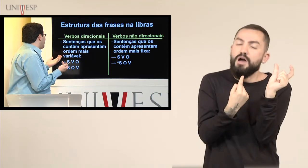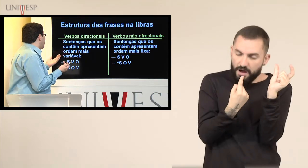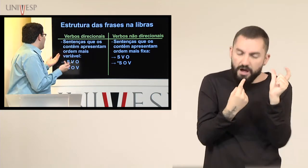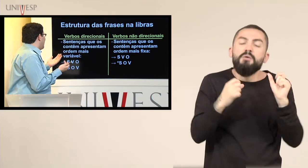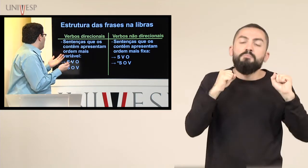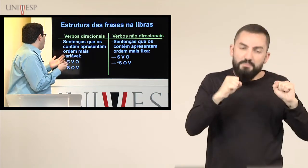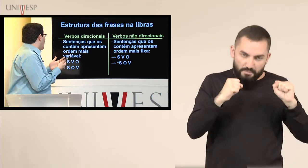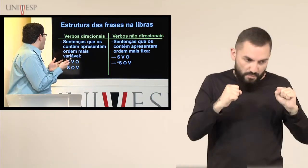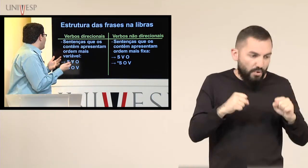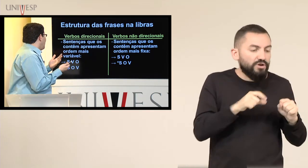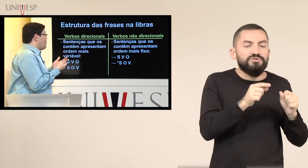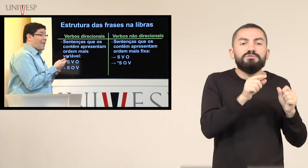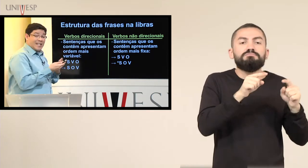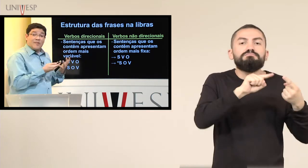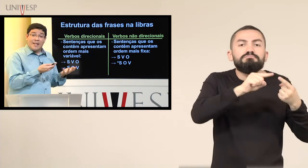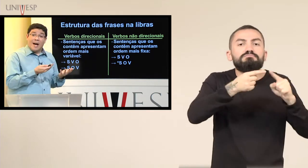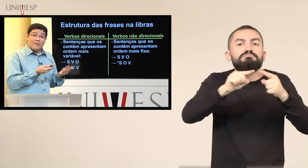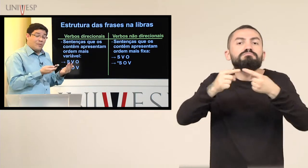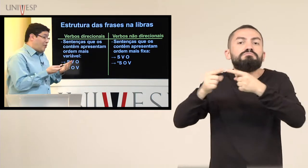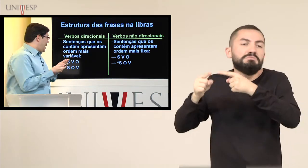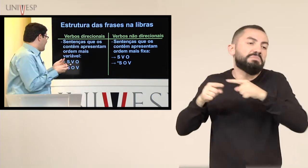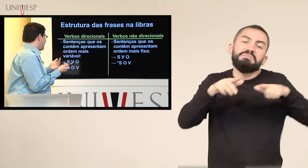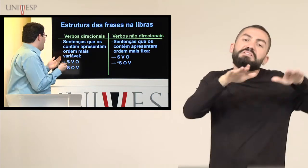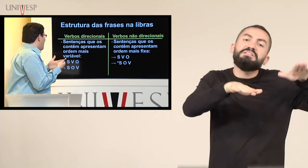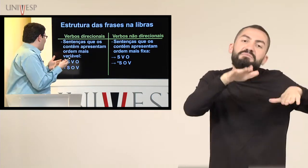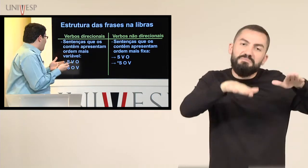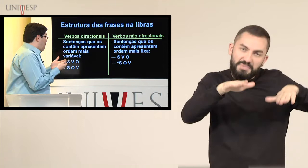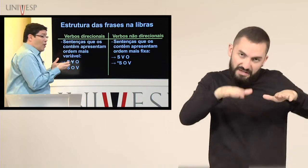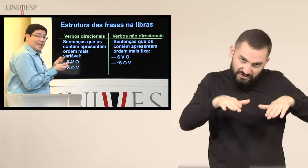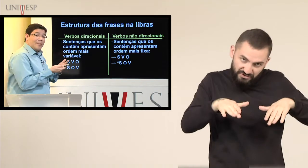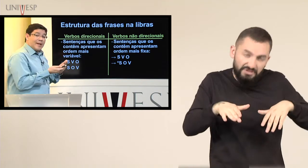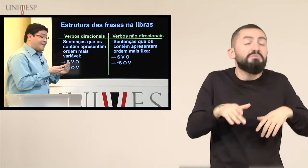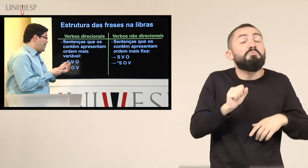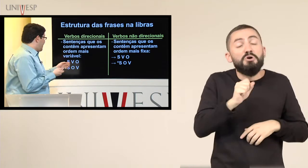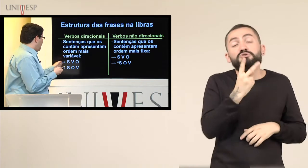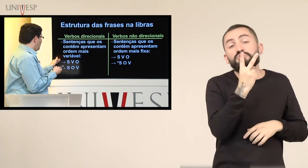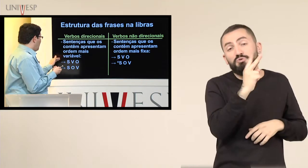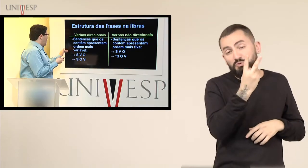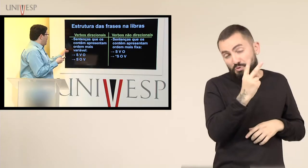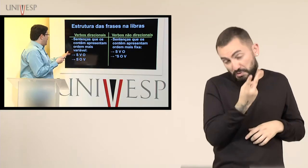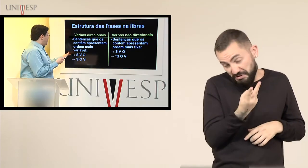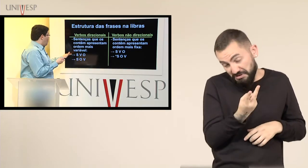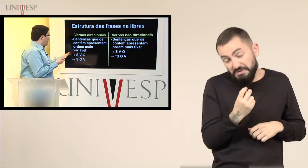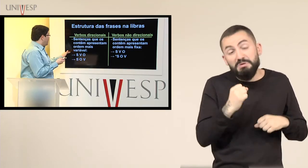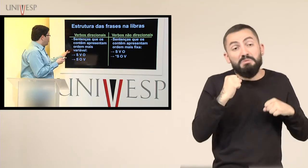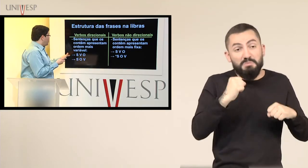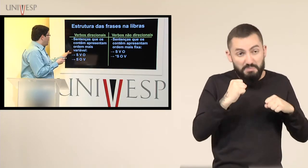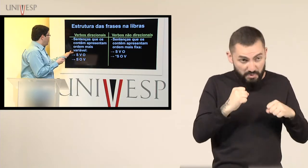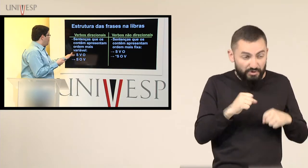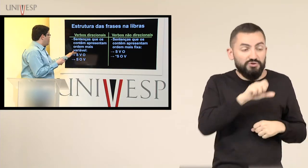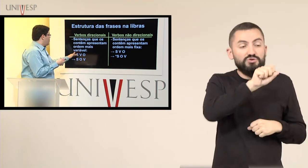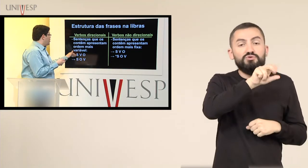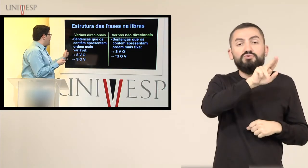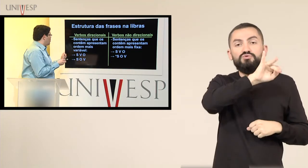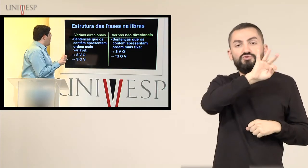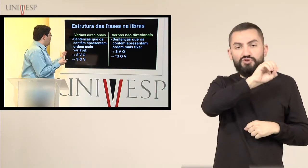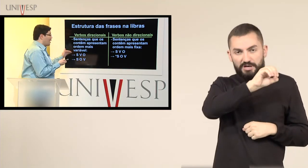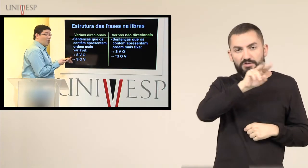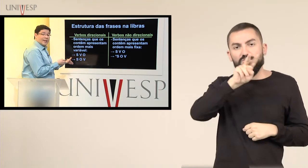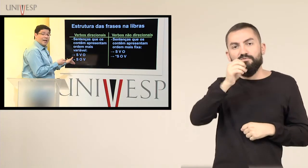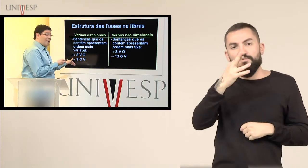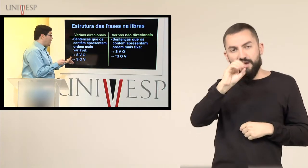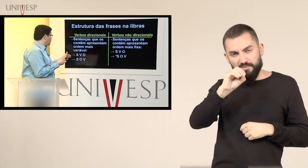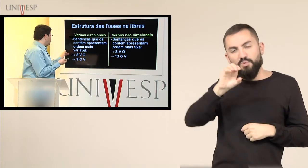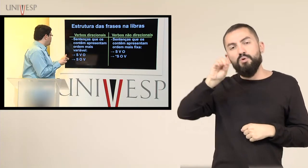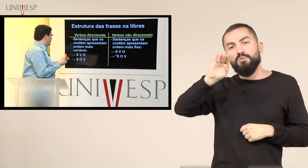vão apresentar uma ordem mais variável, porque elas podem aparecer tanto nessa ordem, sujeito, verbo, objeto, quanto